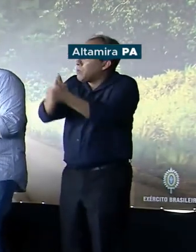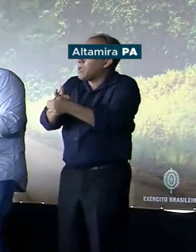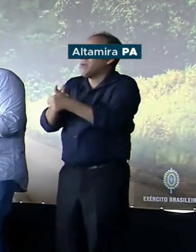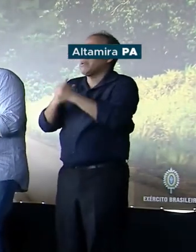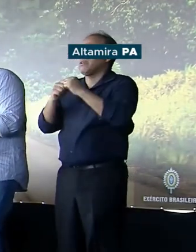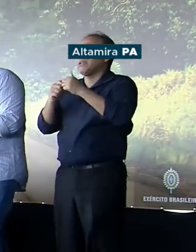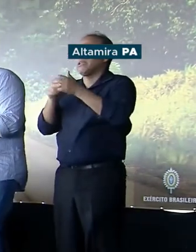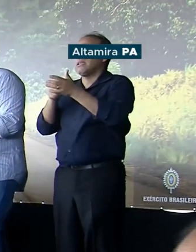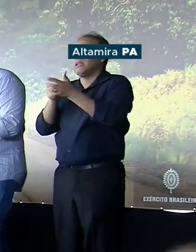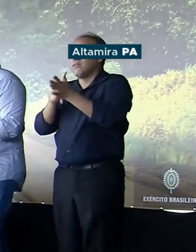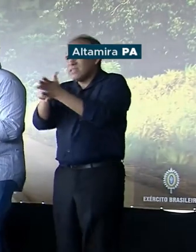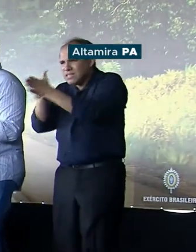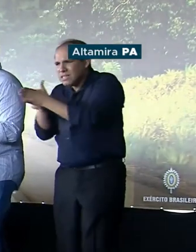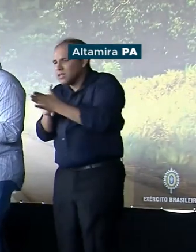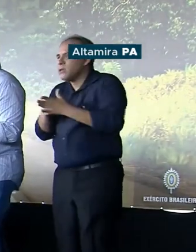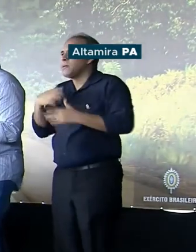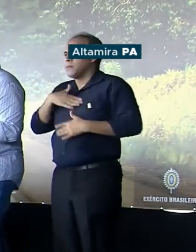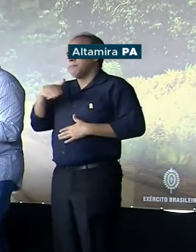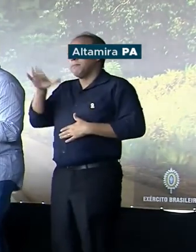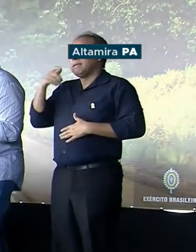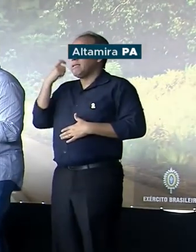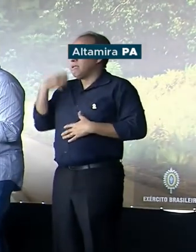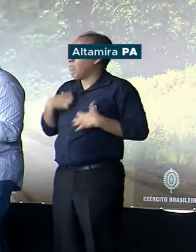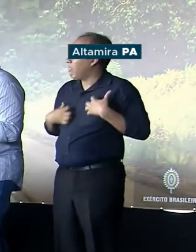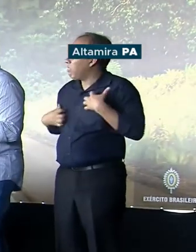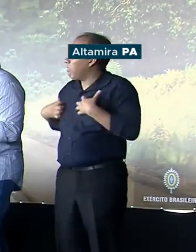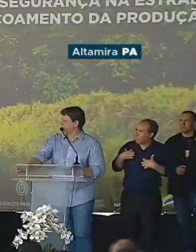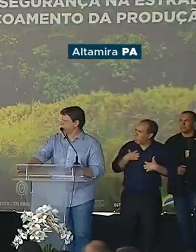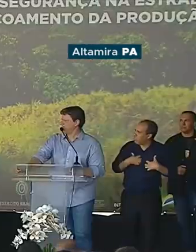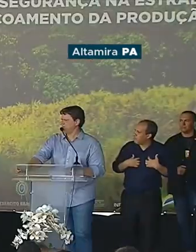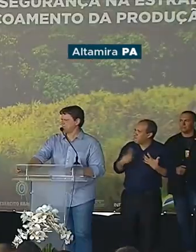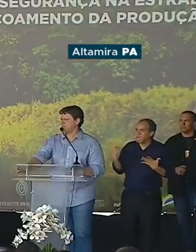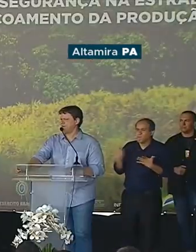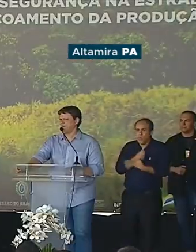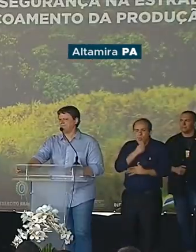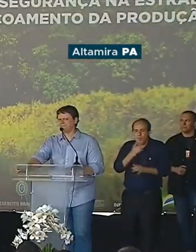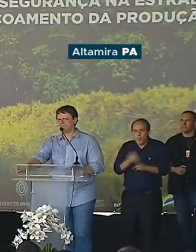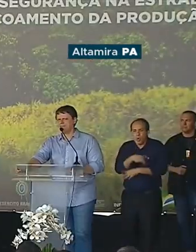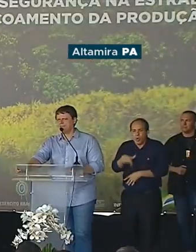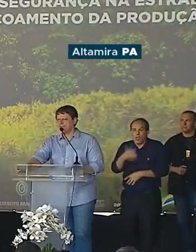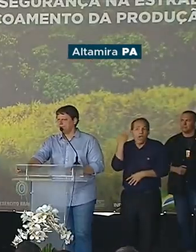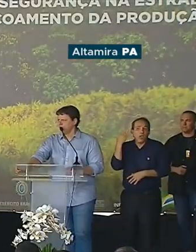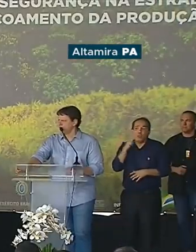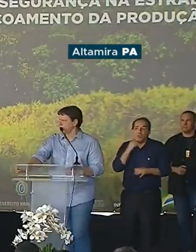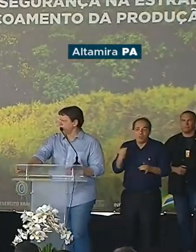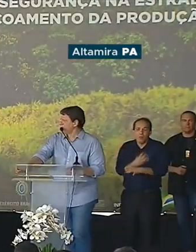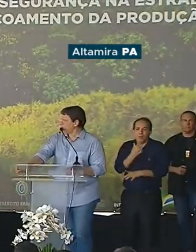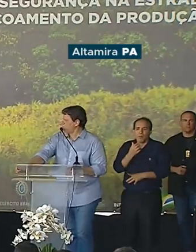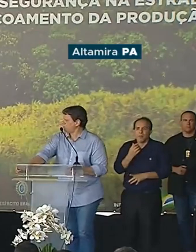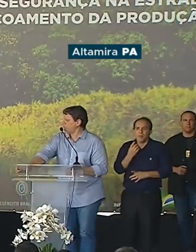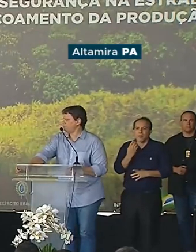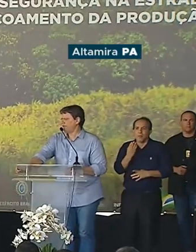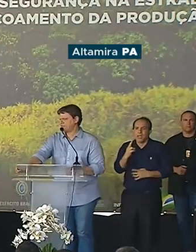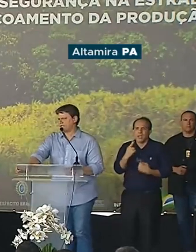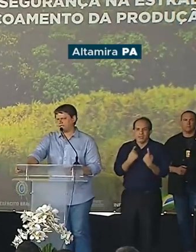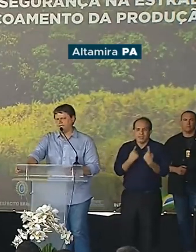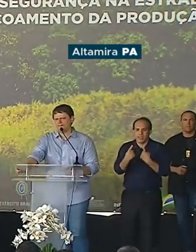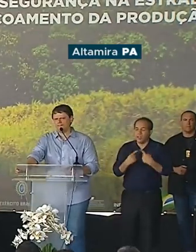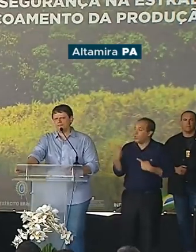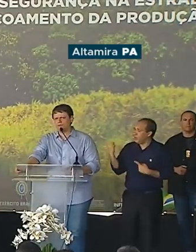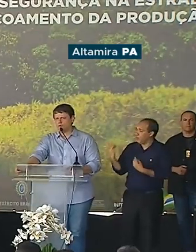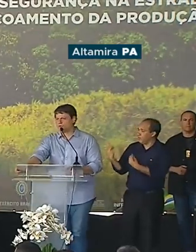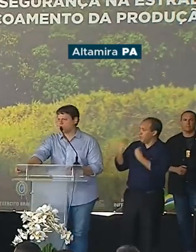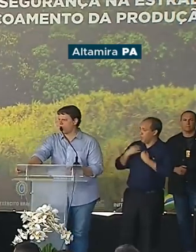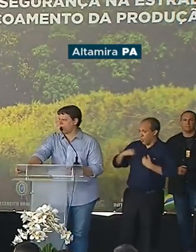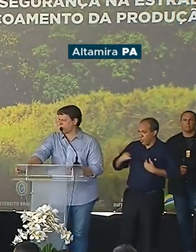estradeiro. Era a minha maior frustração, presidente, não ter terminado essa BR. E o senhor me deu a oportunidade de estar